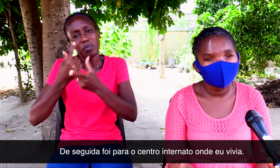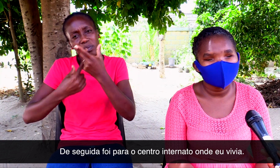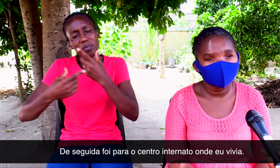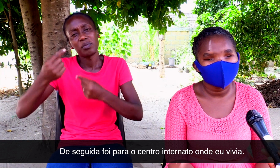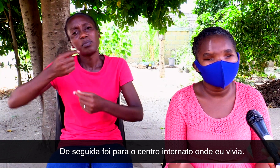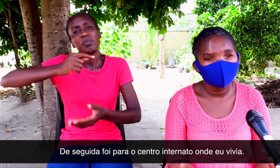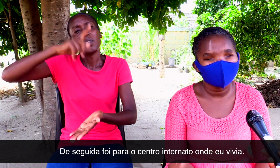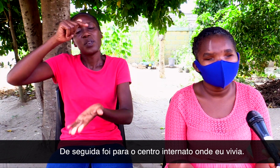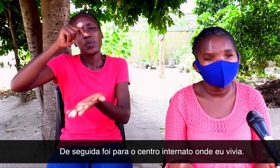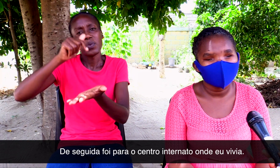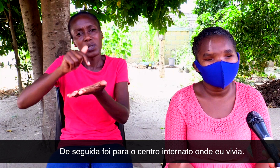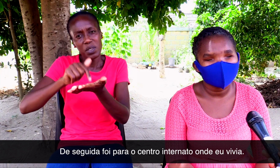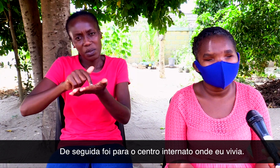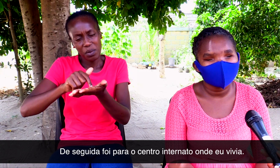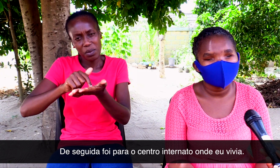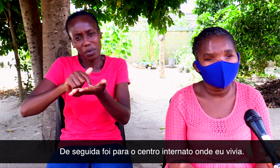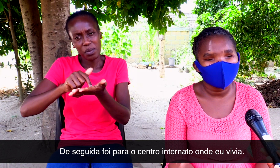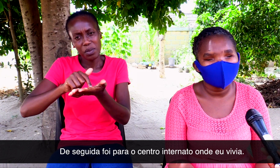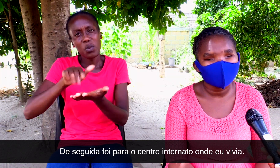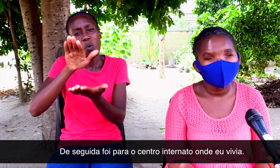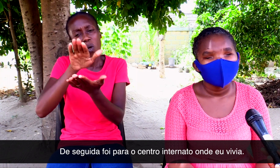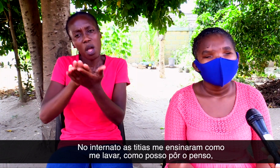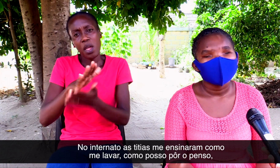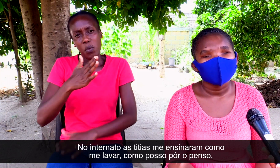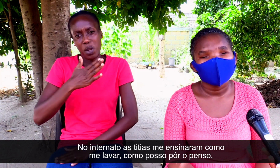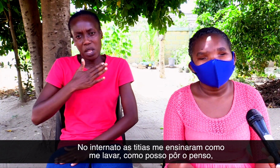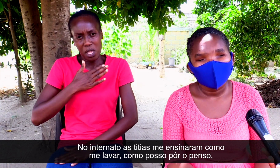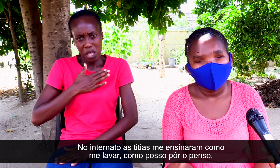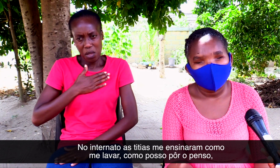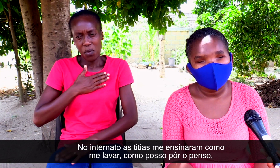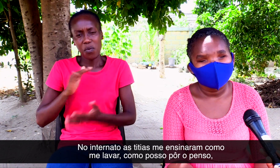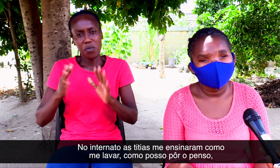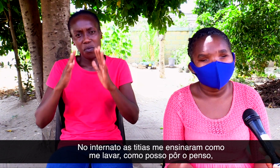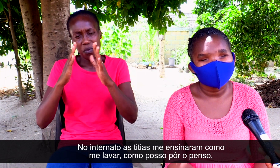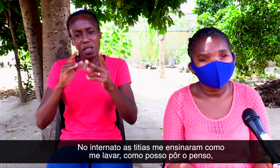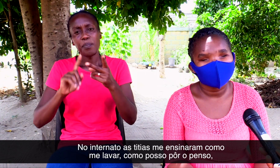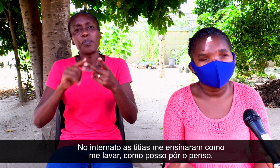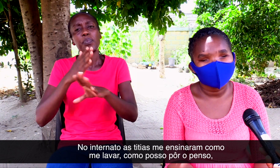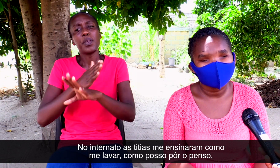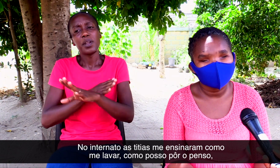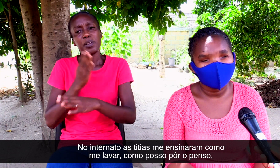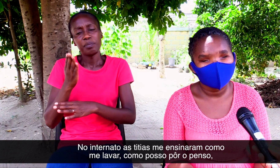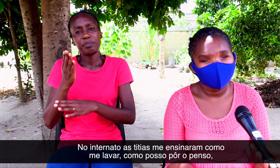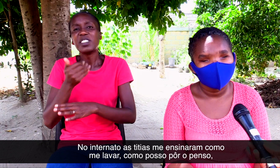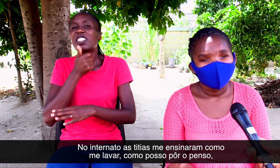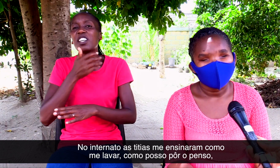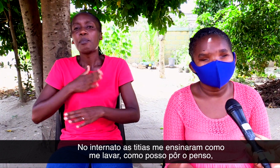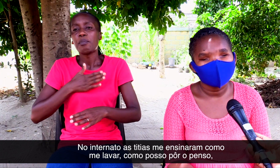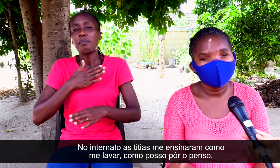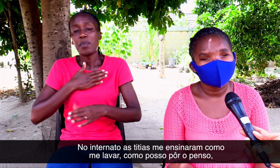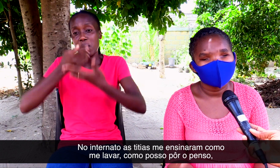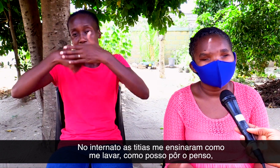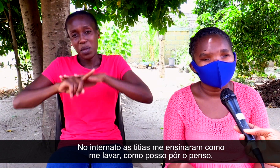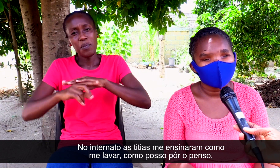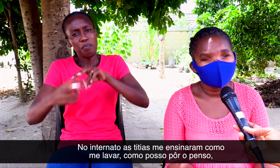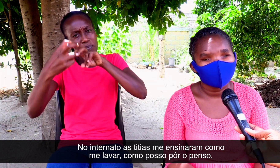centro onde eu ficava. E lá ela foi e conversou com as titias. As